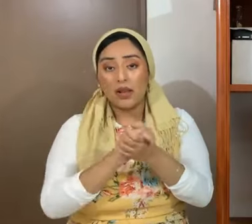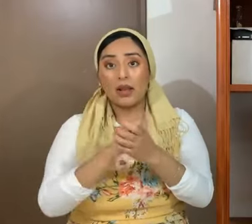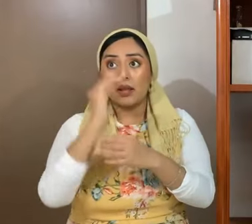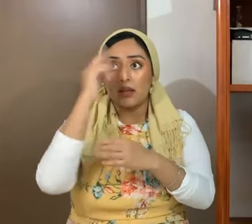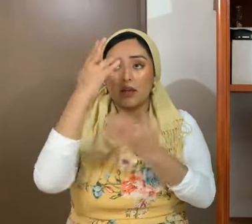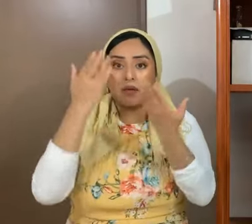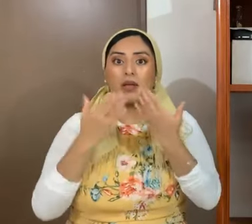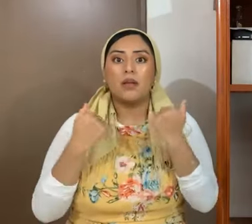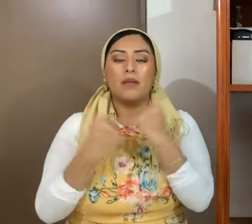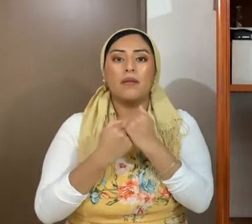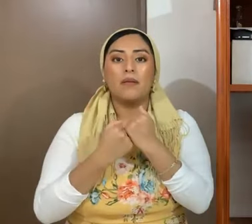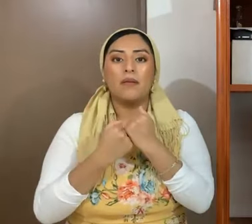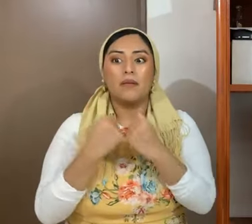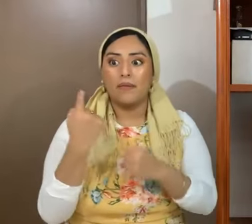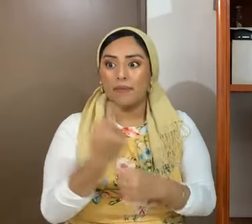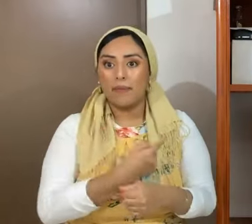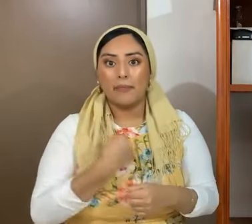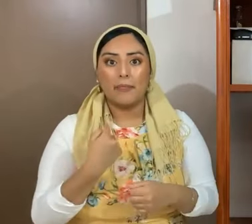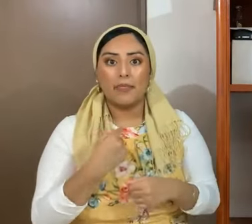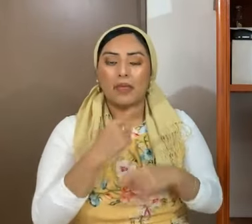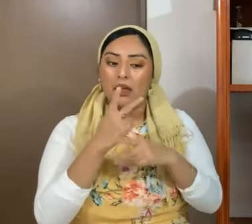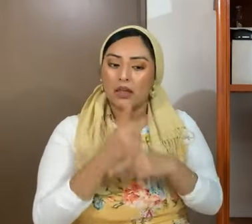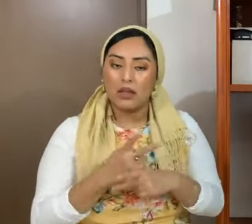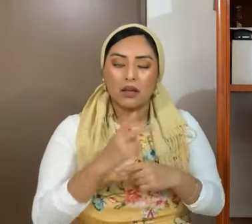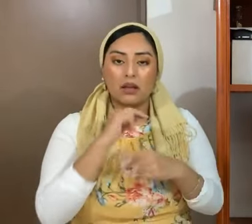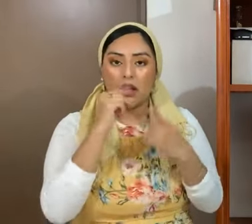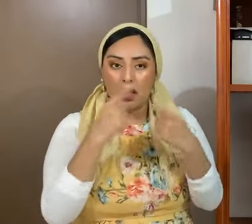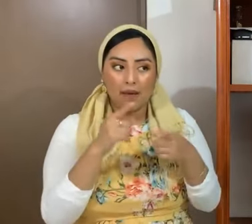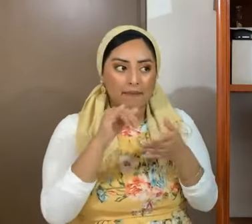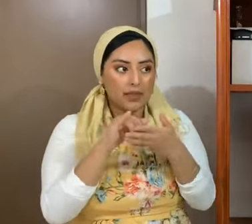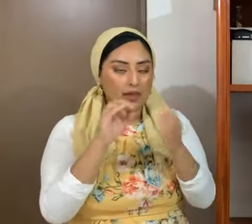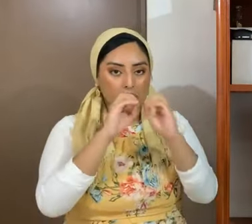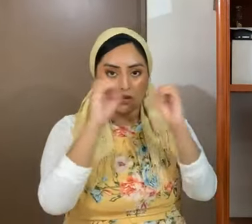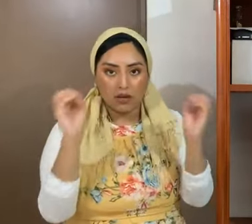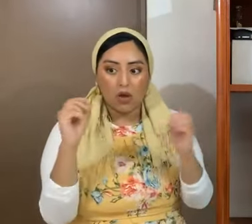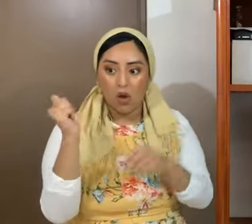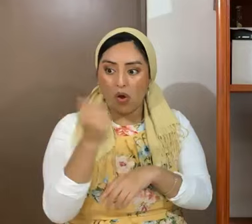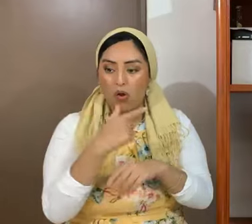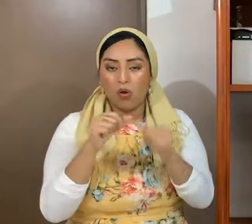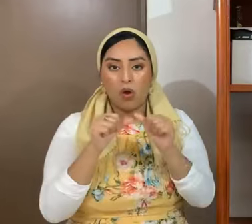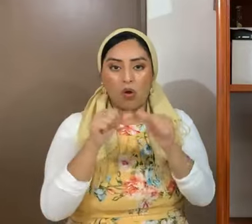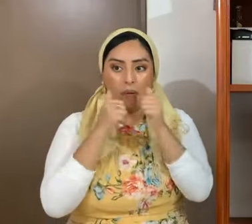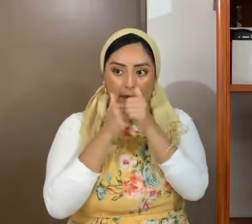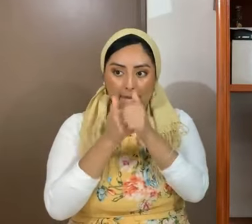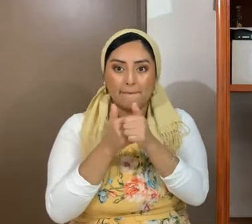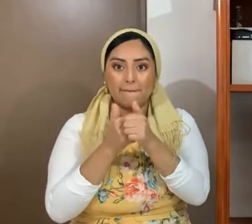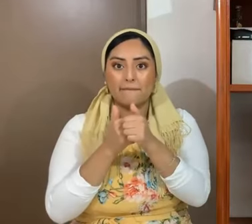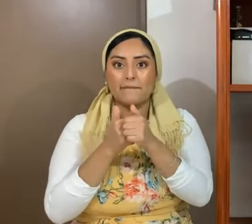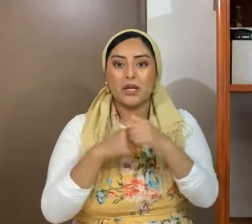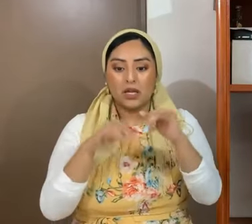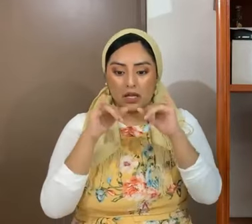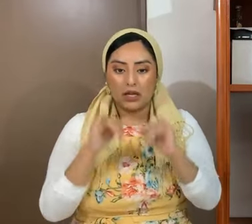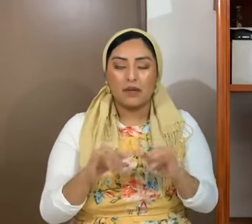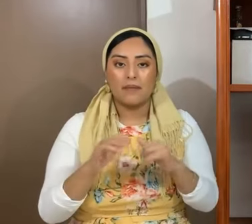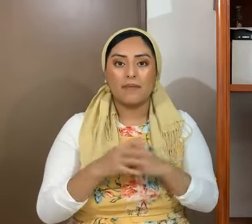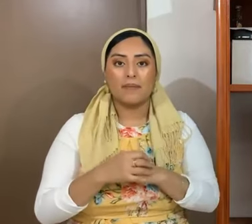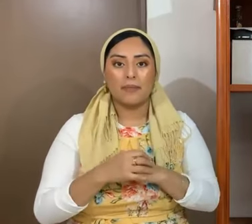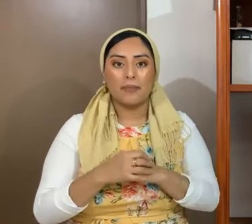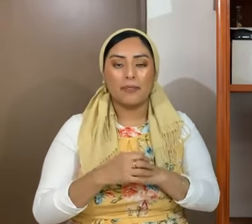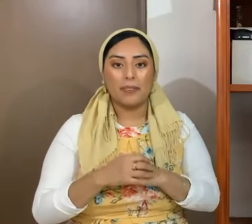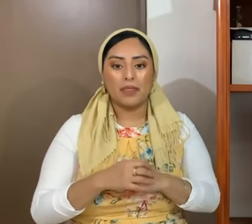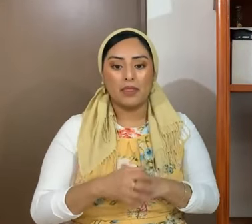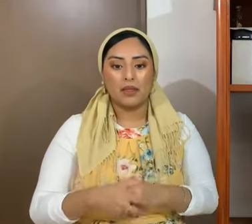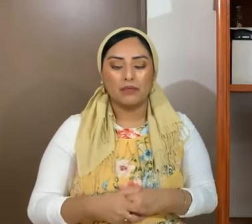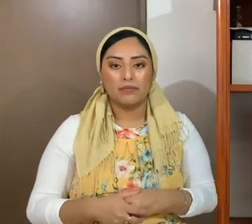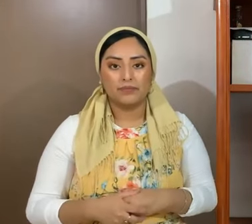los sustenta. Que no nos pase, que no les pase a nadie, que todos sigamos adelante, que guardemos la simiente Kadosh. No te